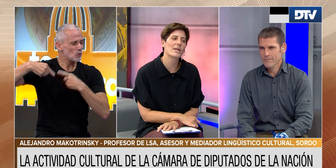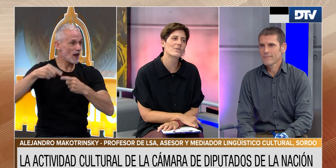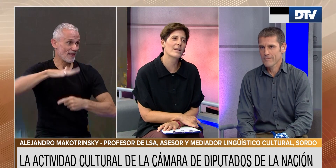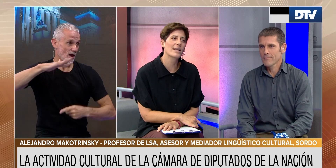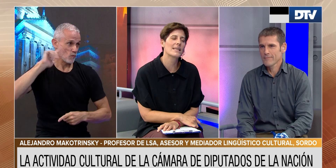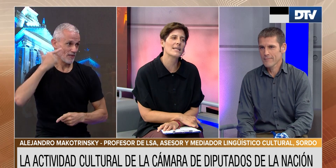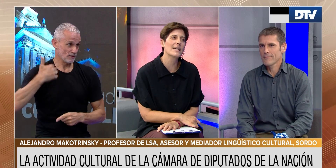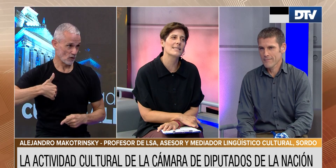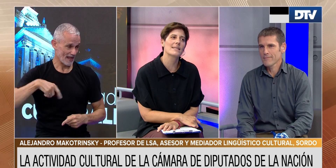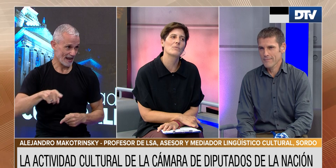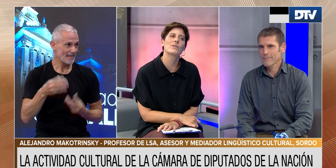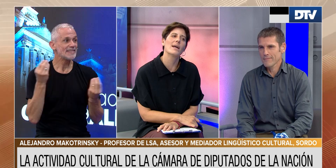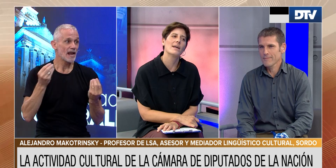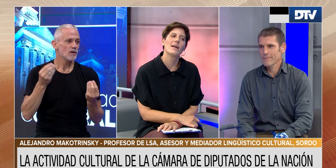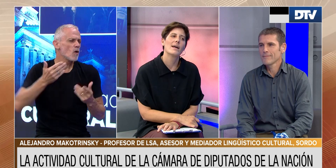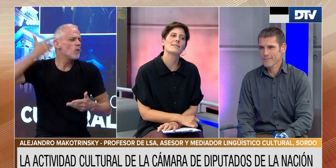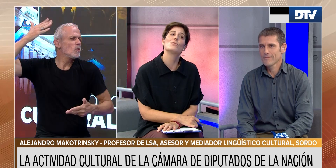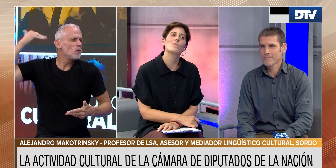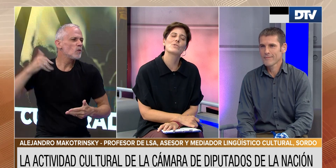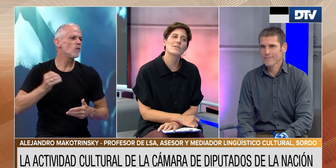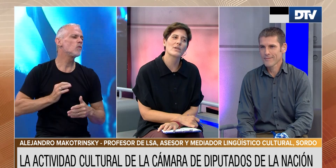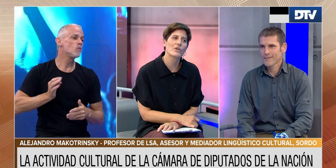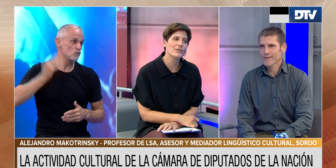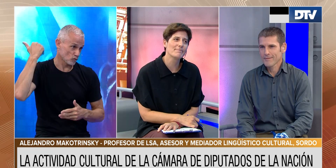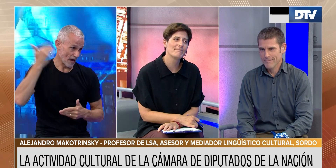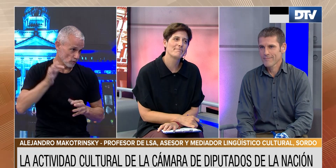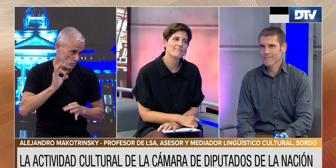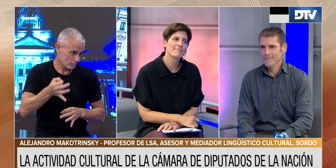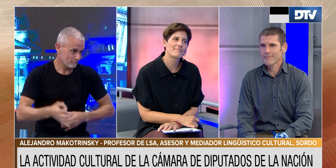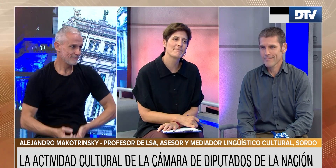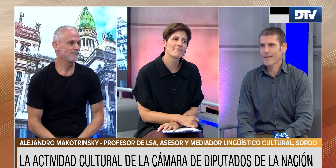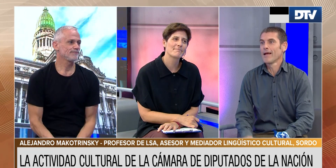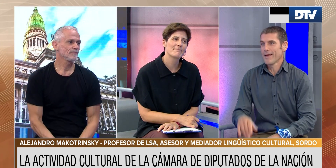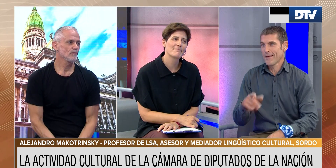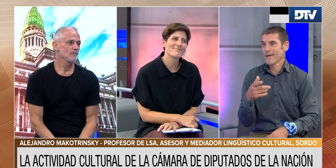la comunidad sorda en Argentina, que se remonta hace muchos años, ¿no?